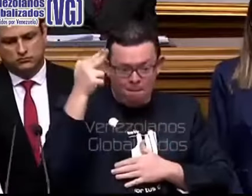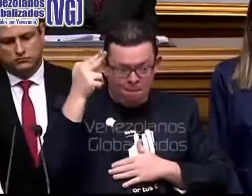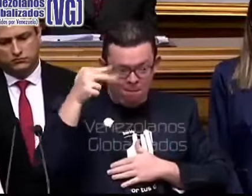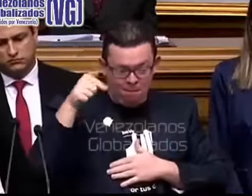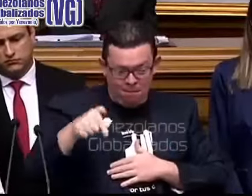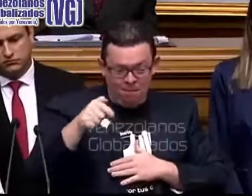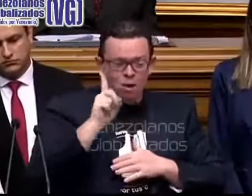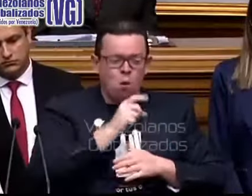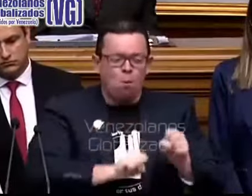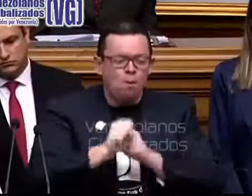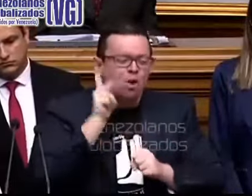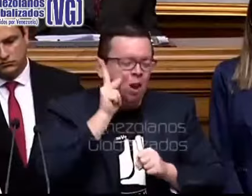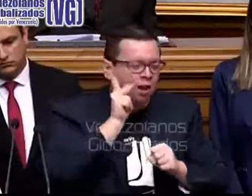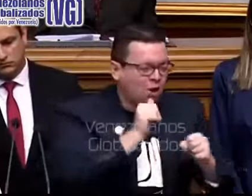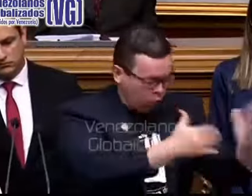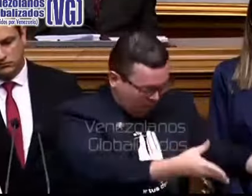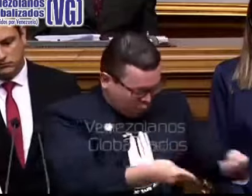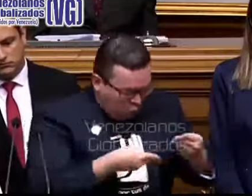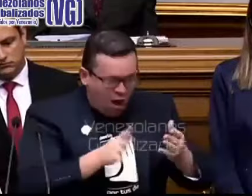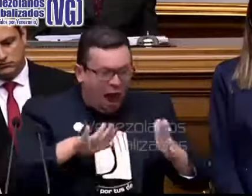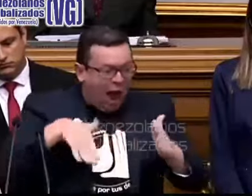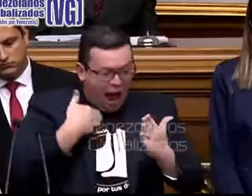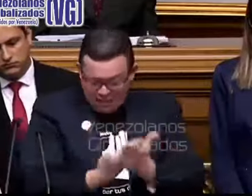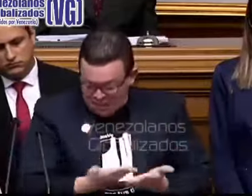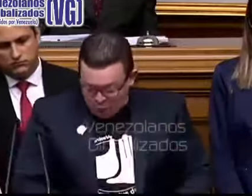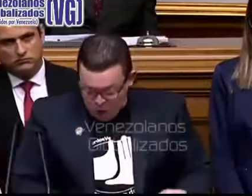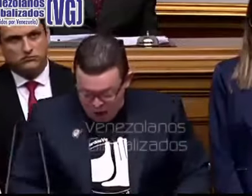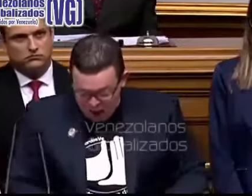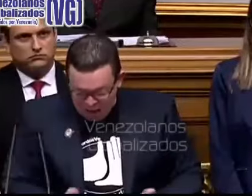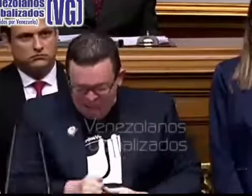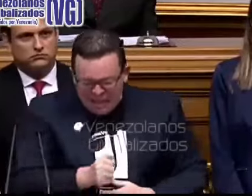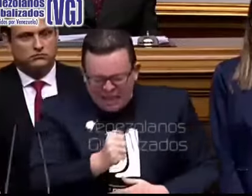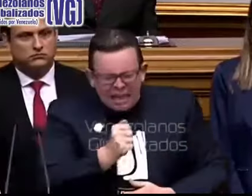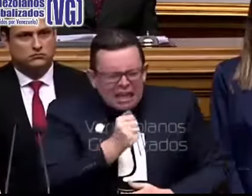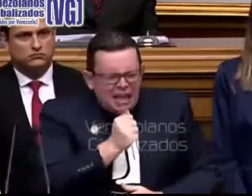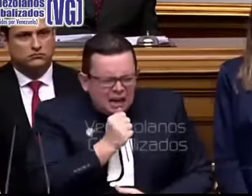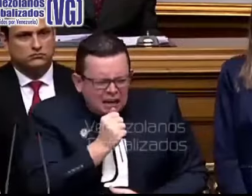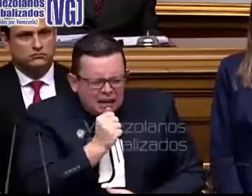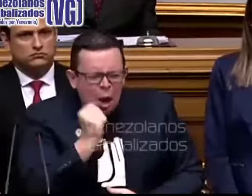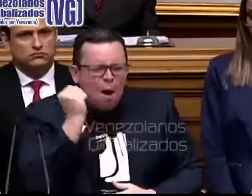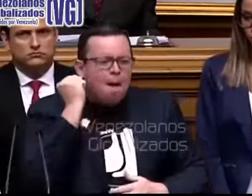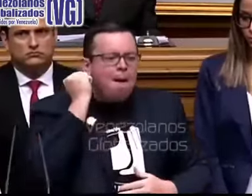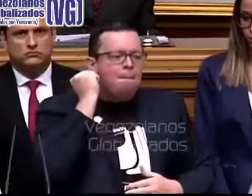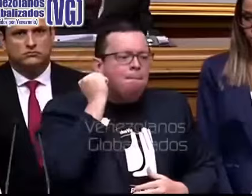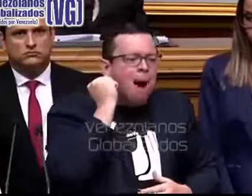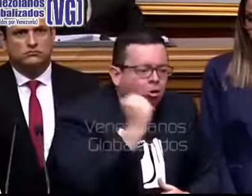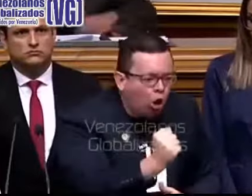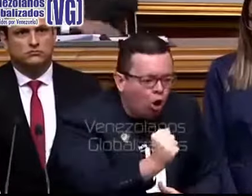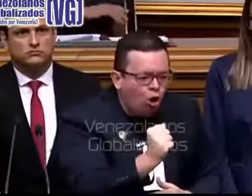falleció producto de un disparo. Una organización, una asociación civil de nombre Movimiento Vinotinto, nos ha servido